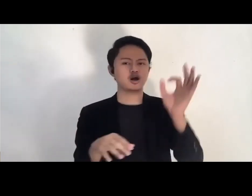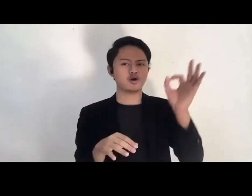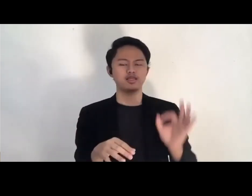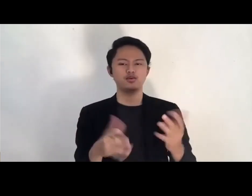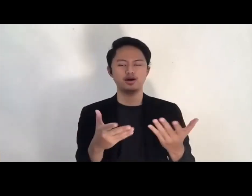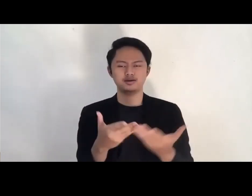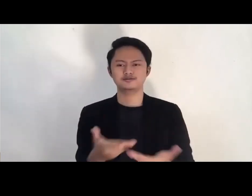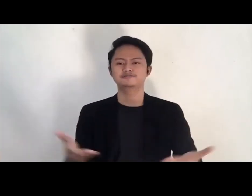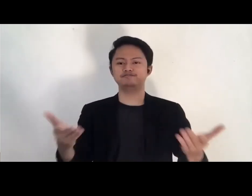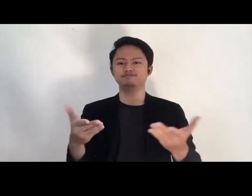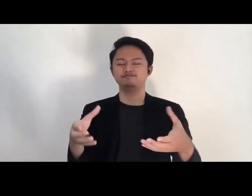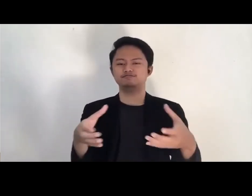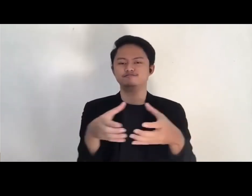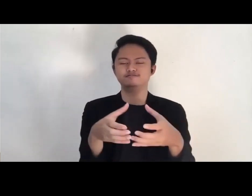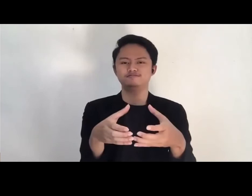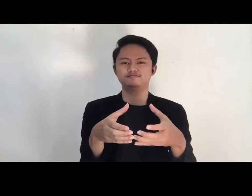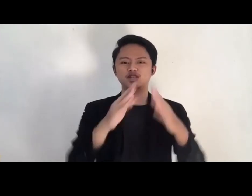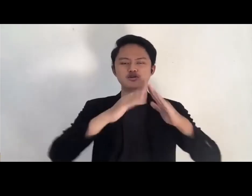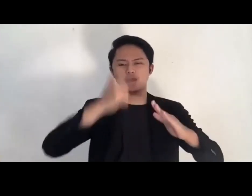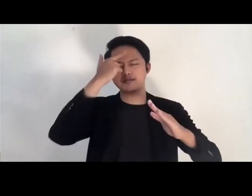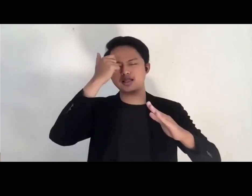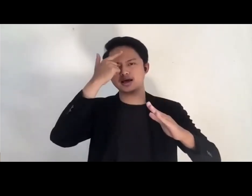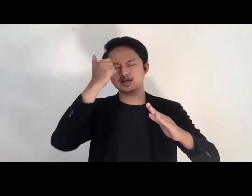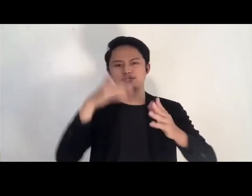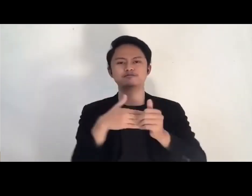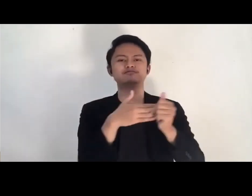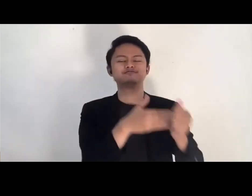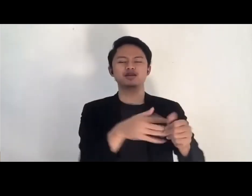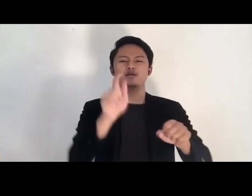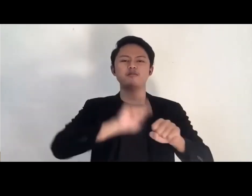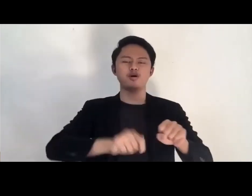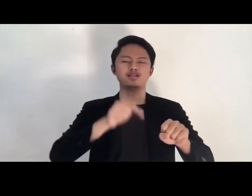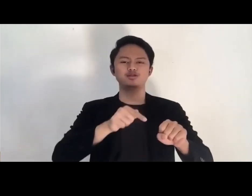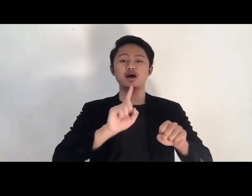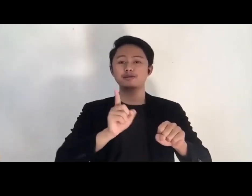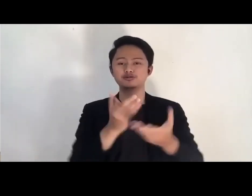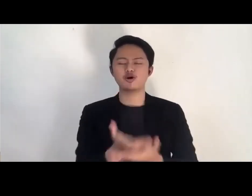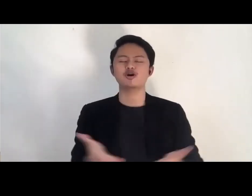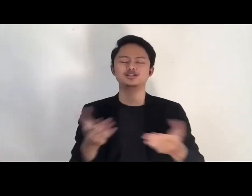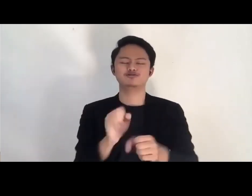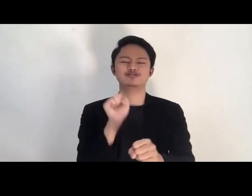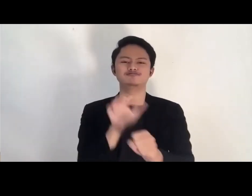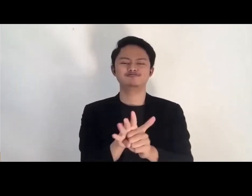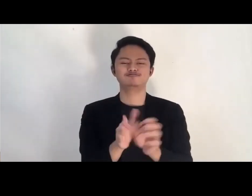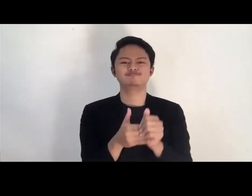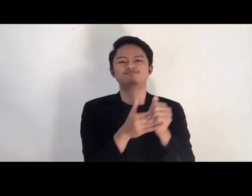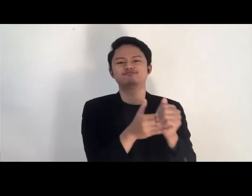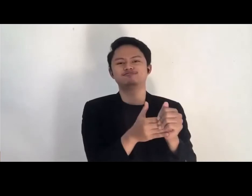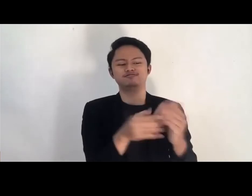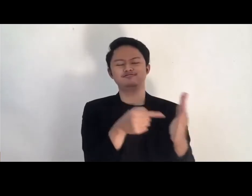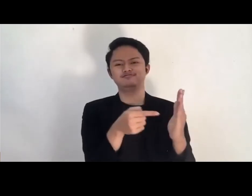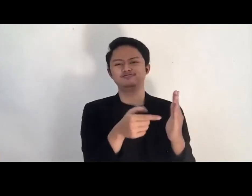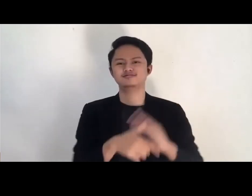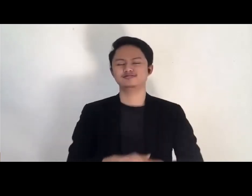dalam hal belajar di rumah oleh karena situasi pandemi COVID-19. Memang